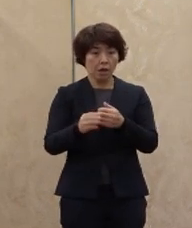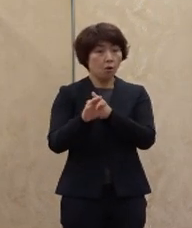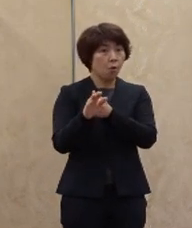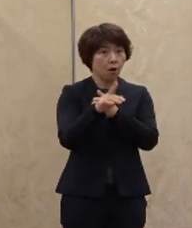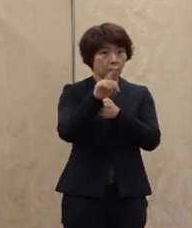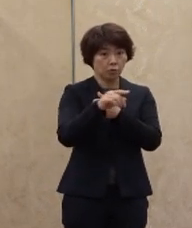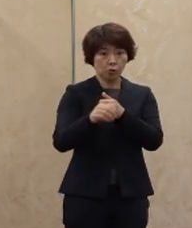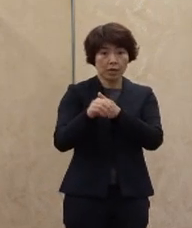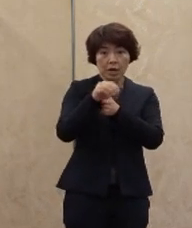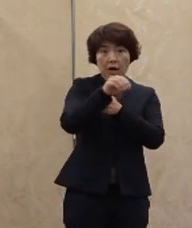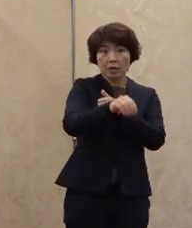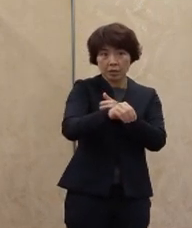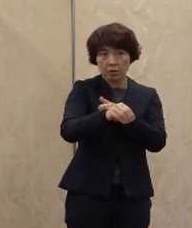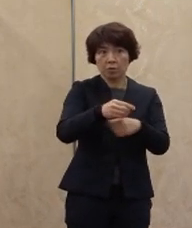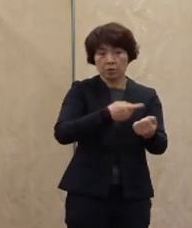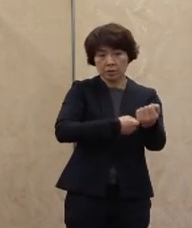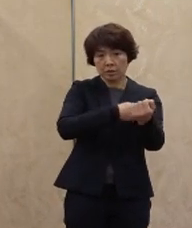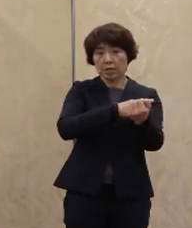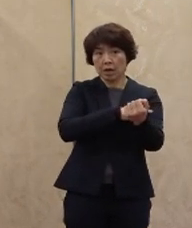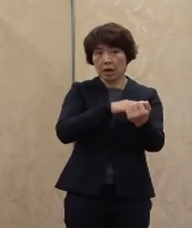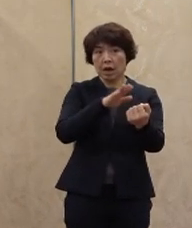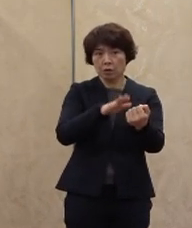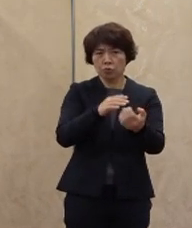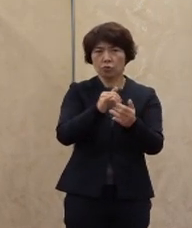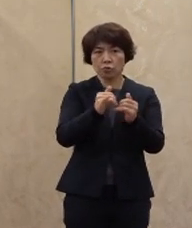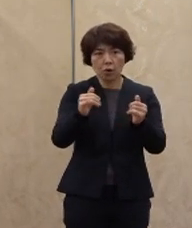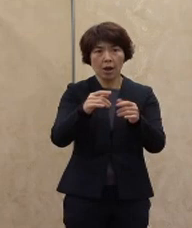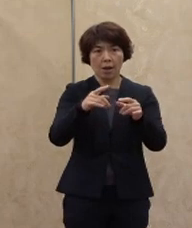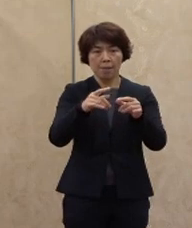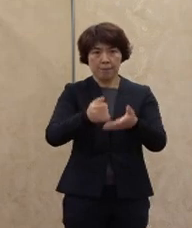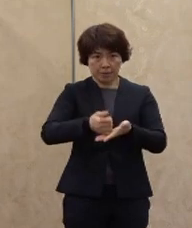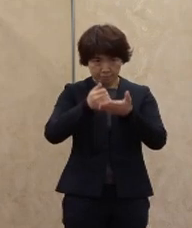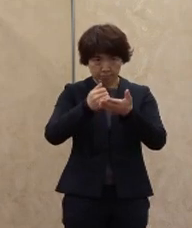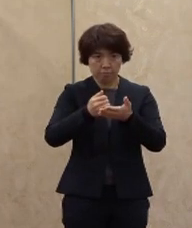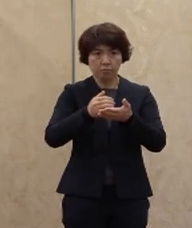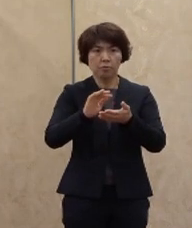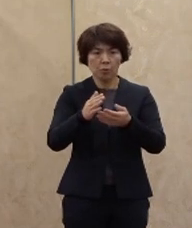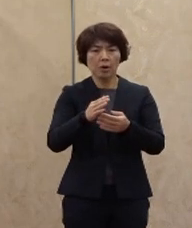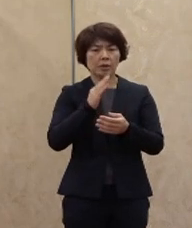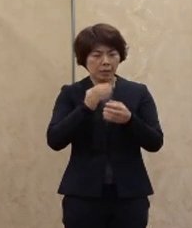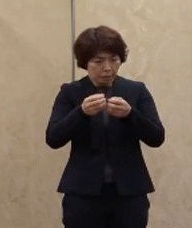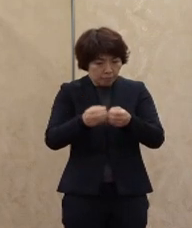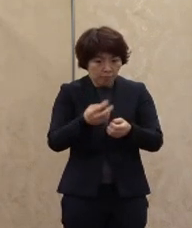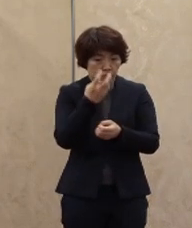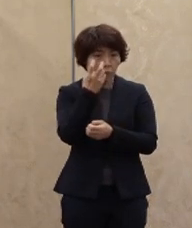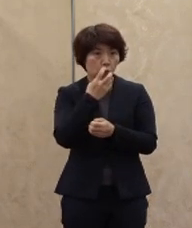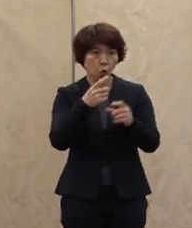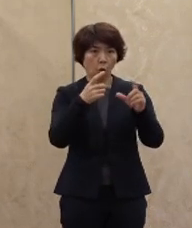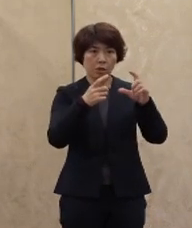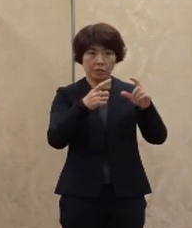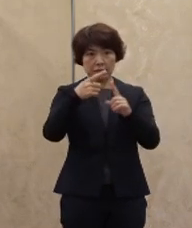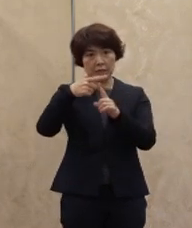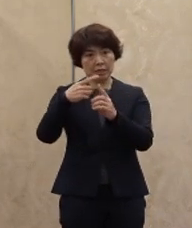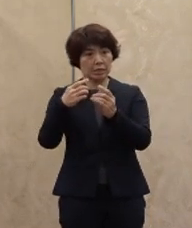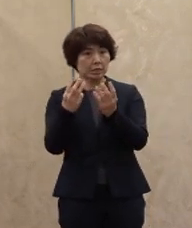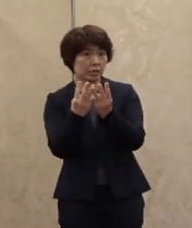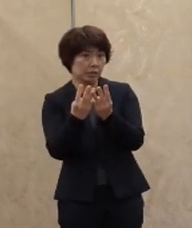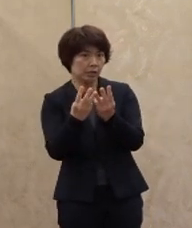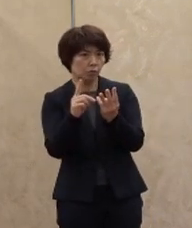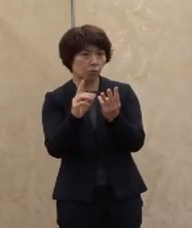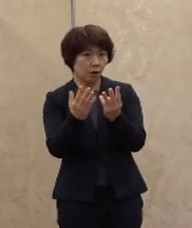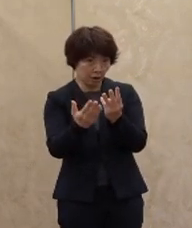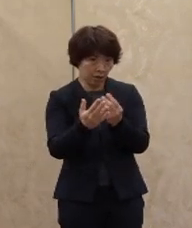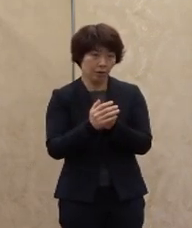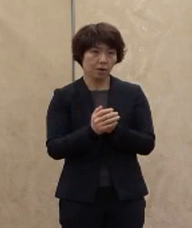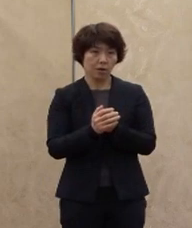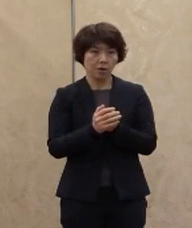人もが当然メインになってくると思いますが、その中で現実見たときに CT 値がどうかっていうのでは、人はあのそれぞれやっぱり違う数値っていう